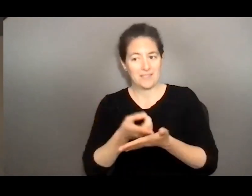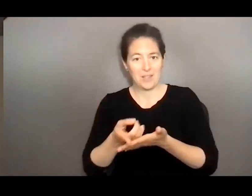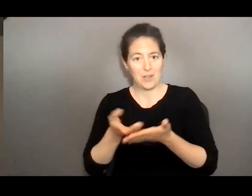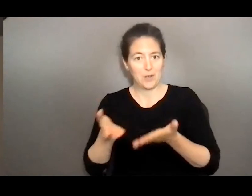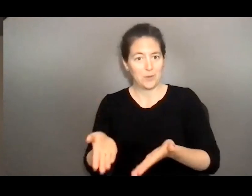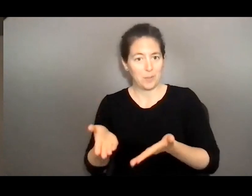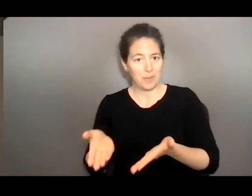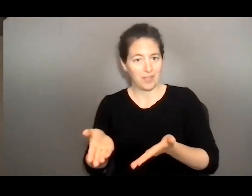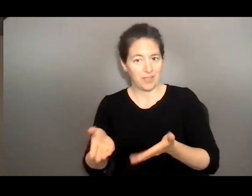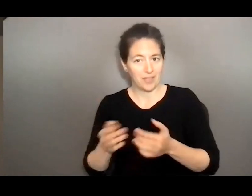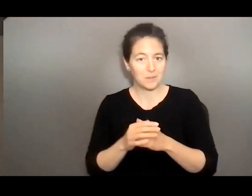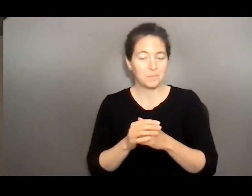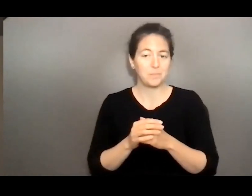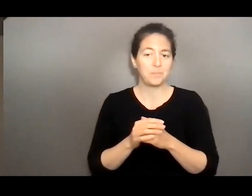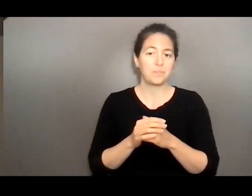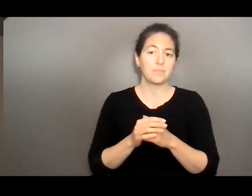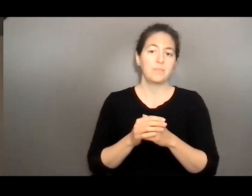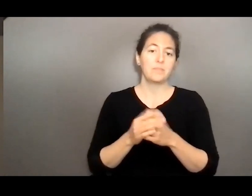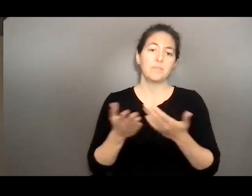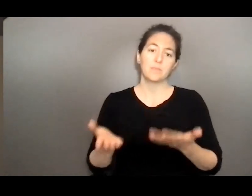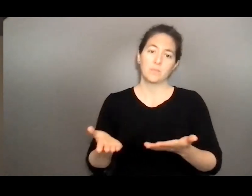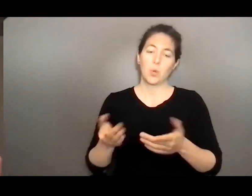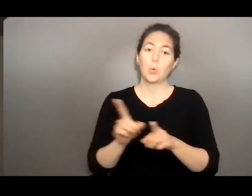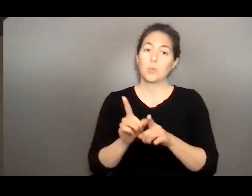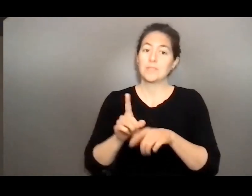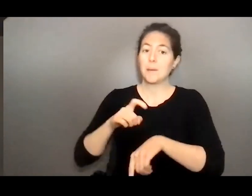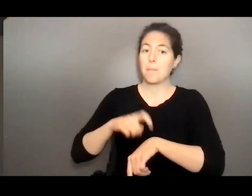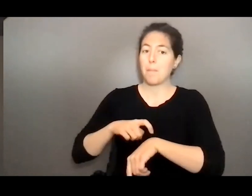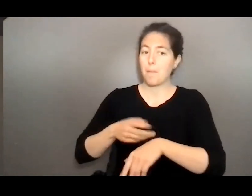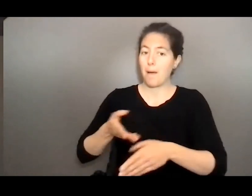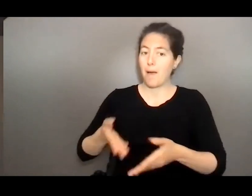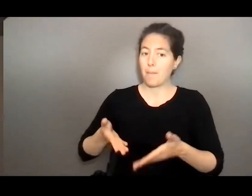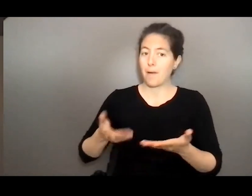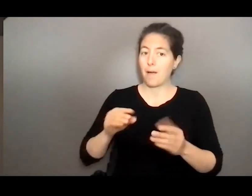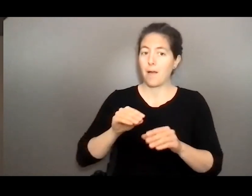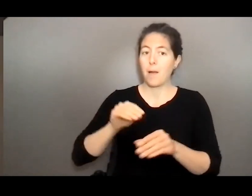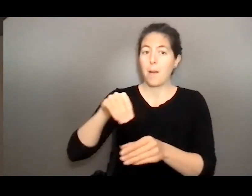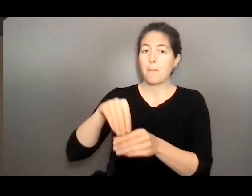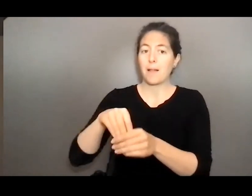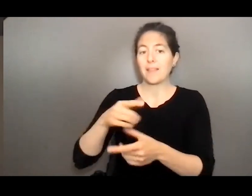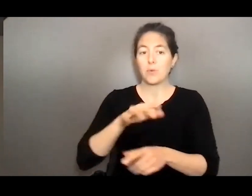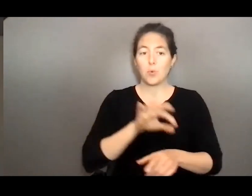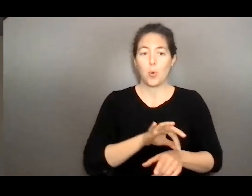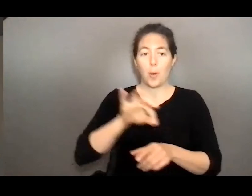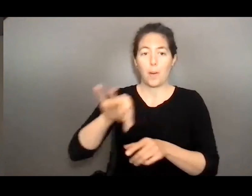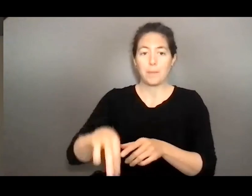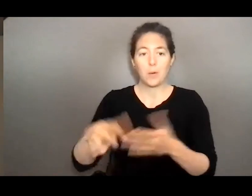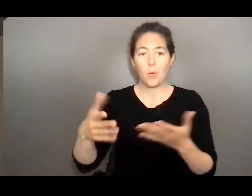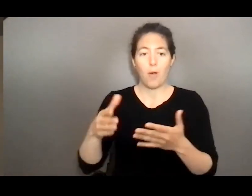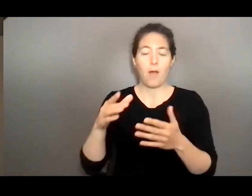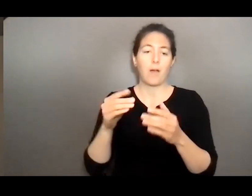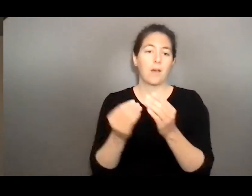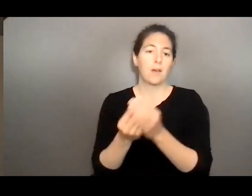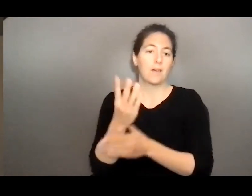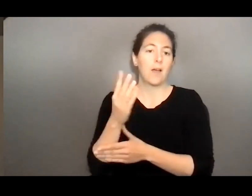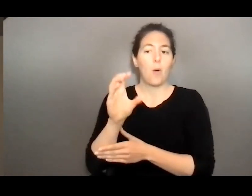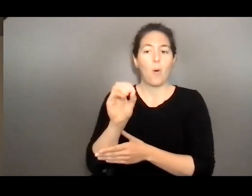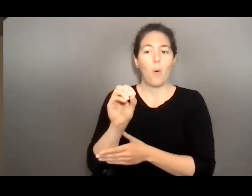c'est maintenant le temps de planter ou repiquer, ça va être l'origan et le